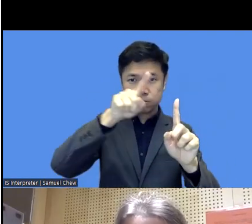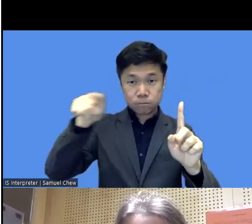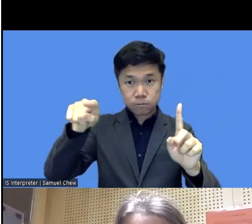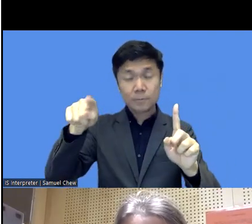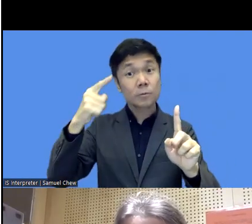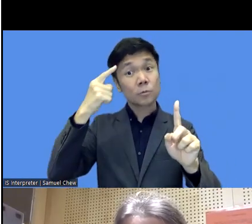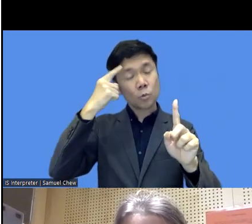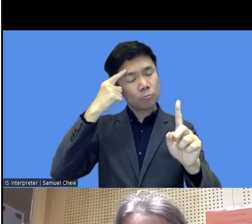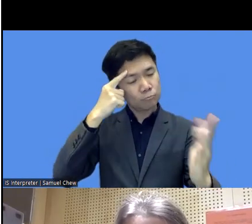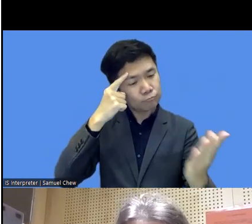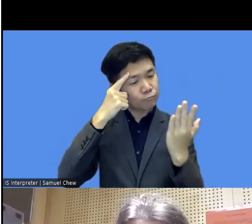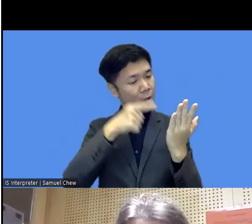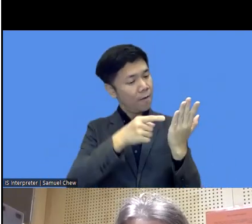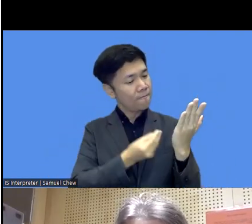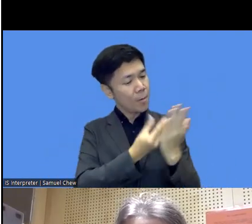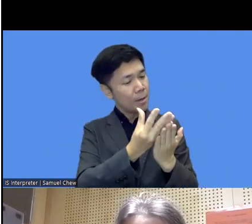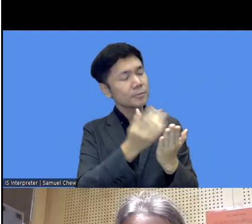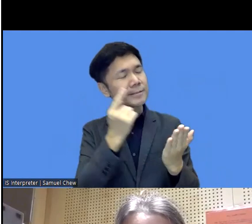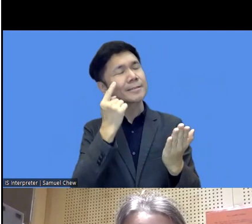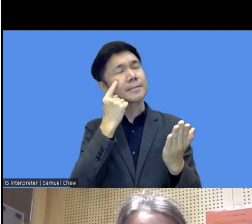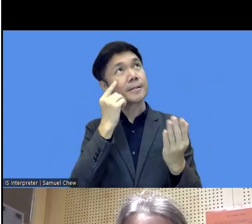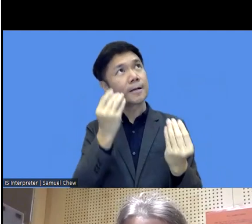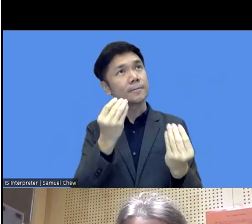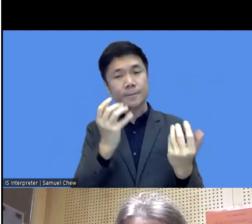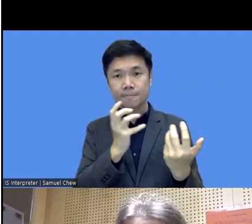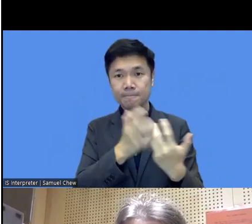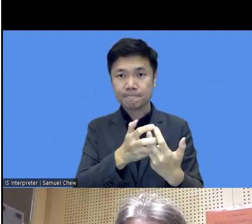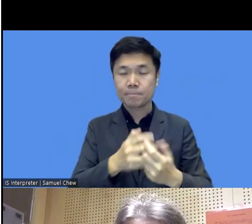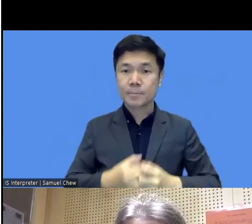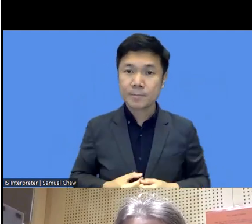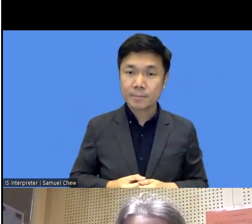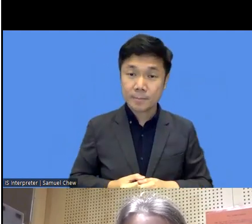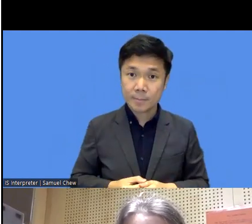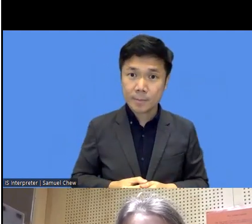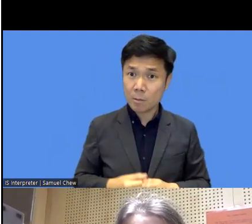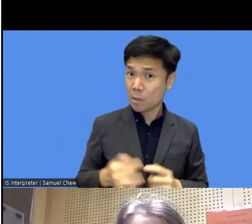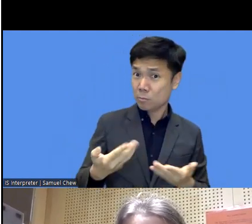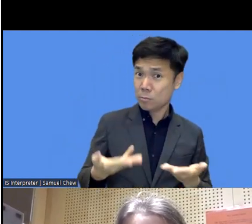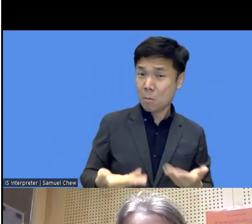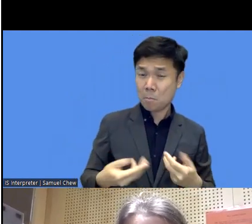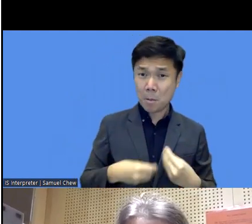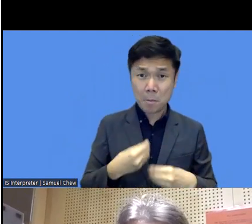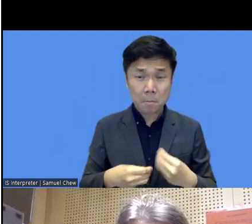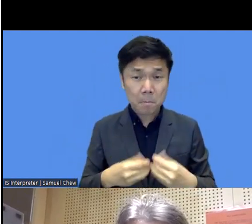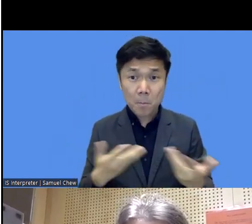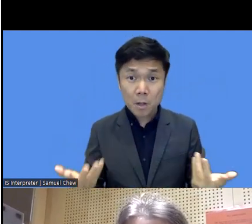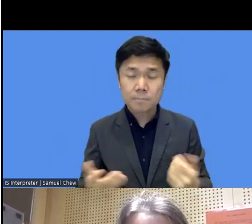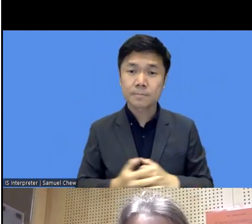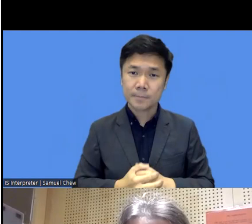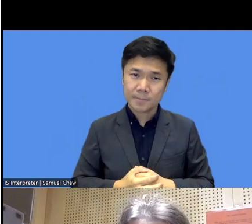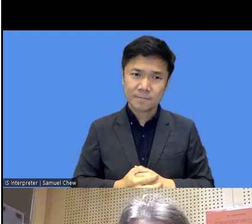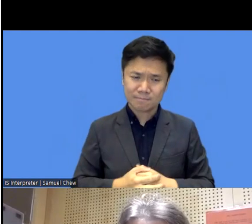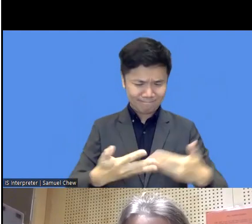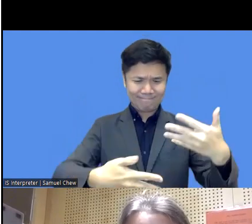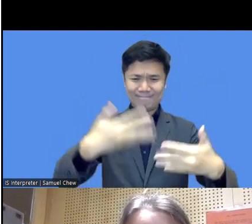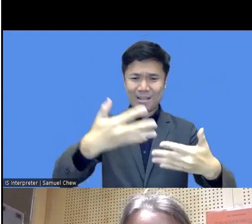datos, aumentar los datos disponibles para apoyar la acción eficiente e invertir en las